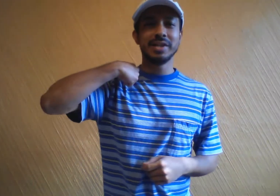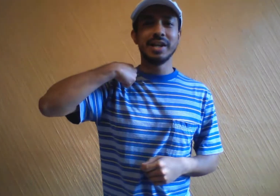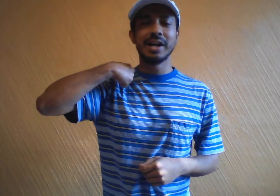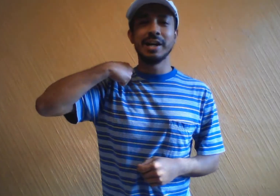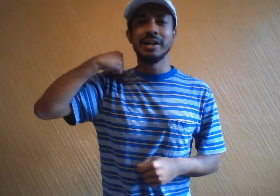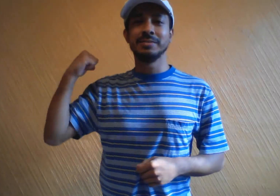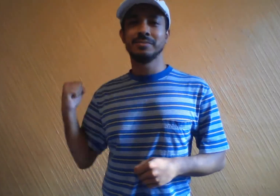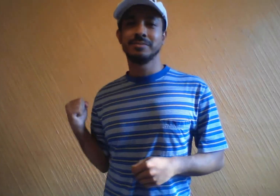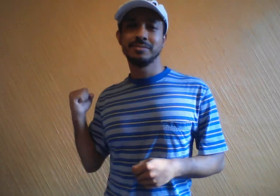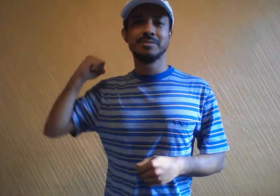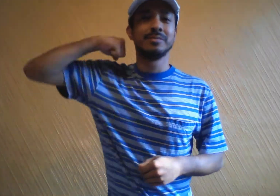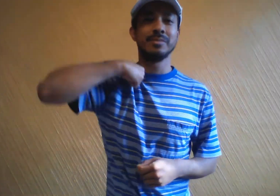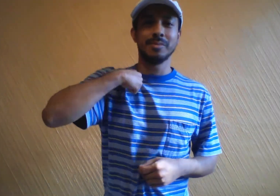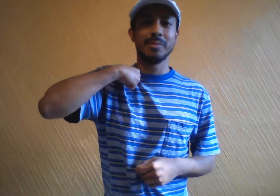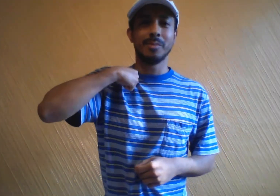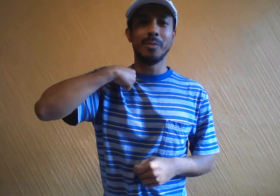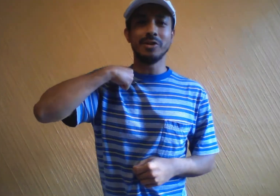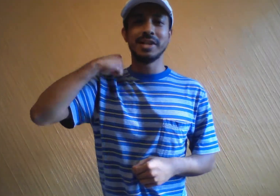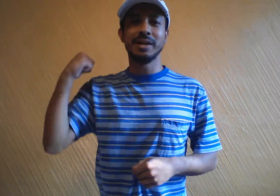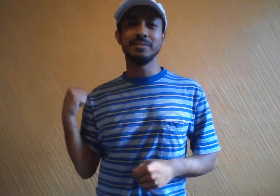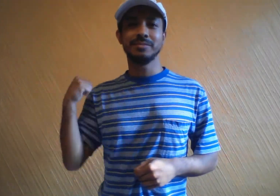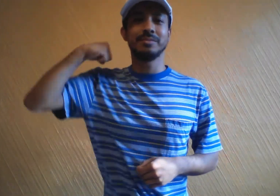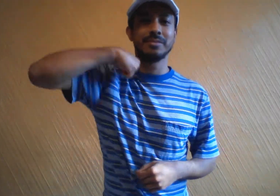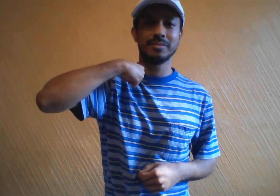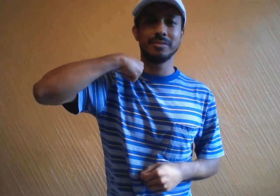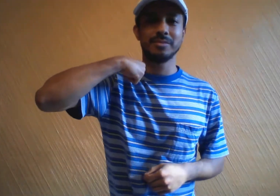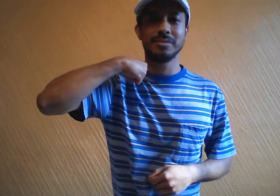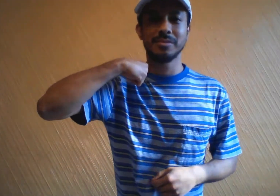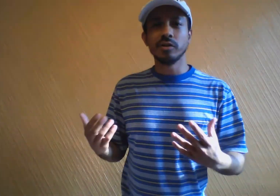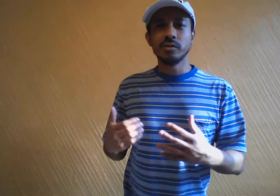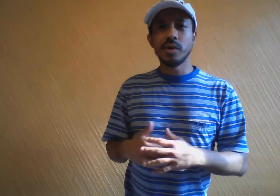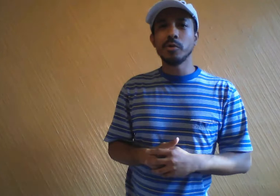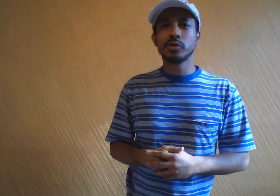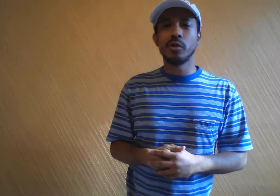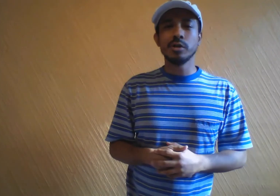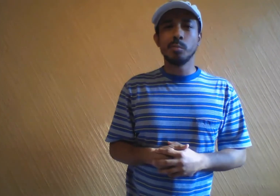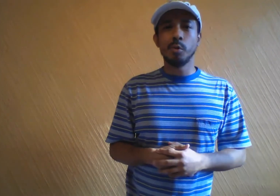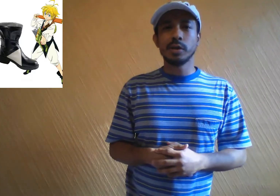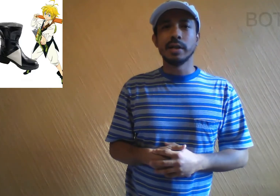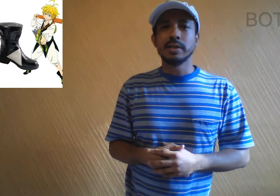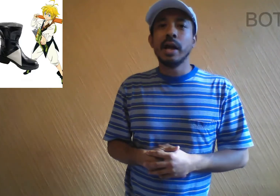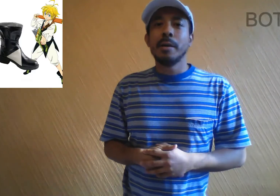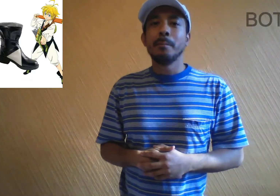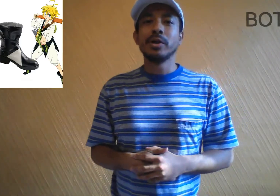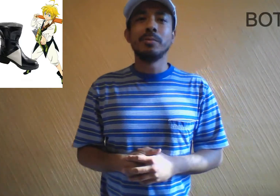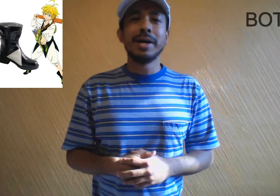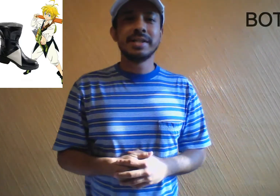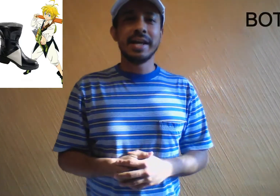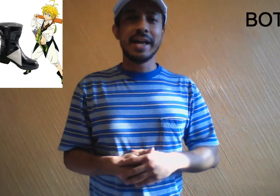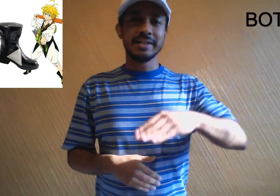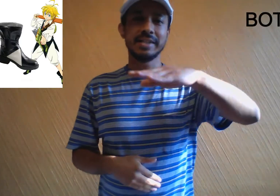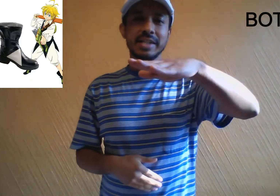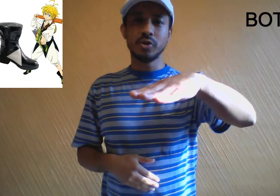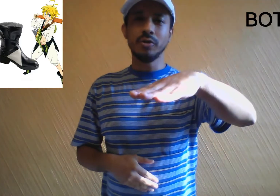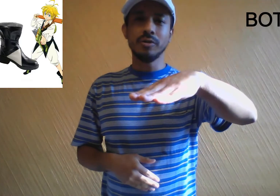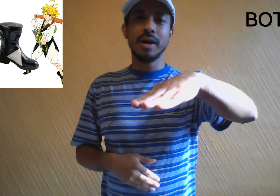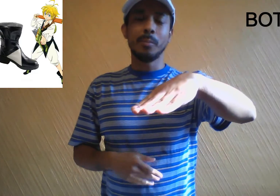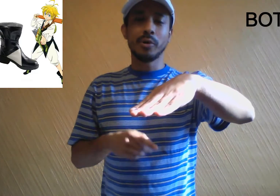simplemente la carga. Bolsa. Continuamos con botas. Mano base en 5,